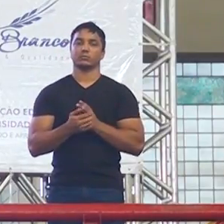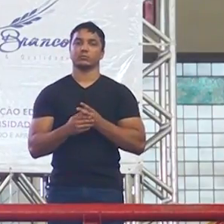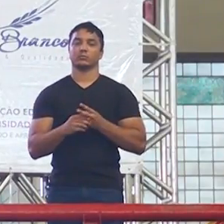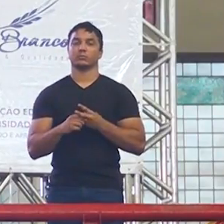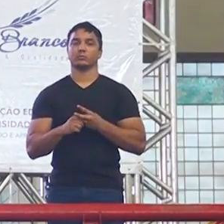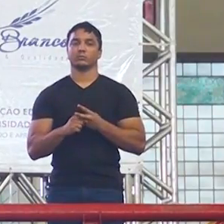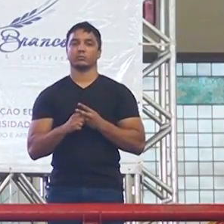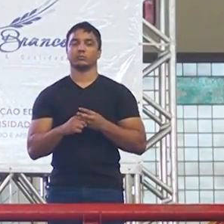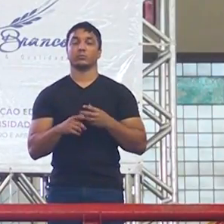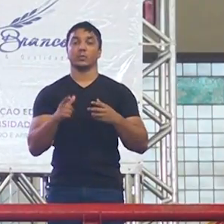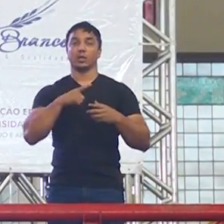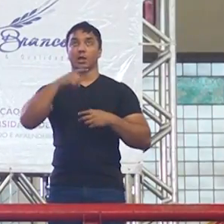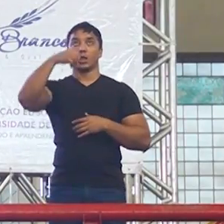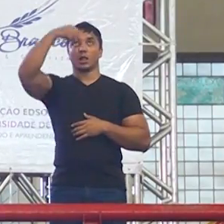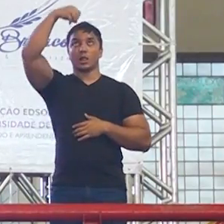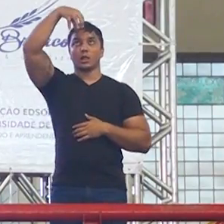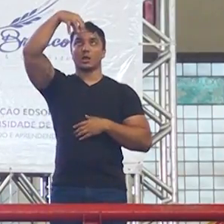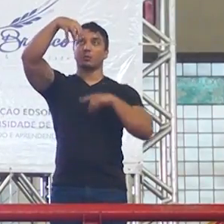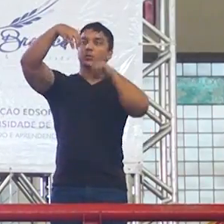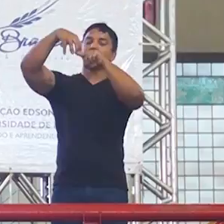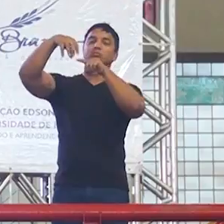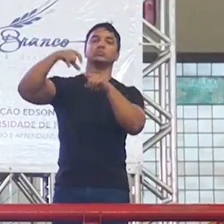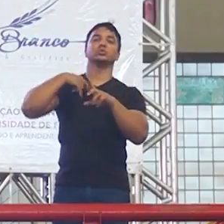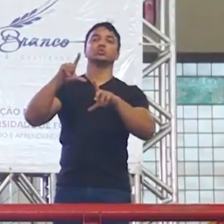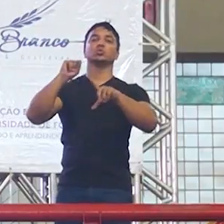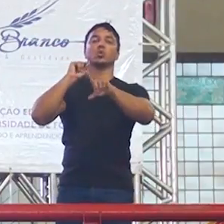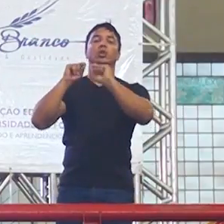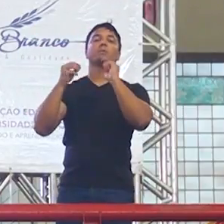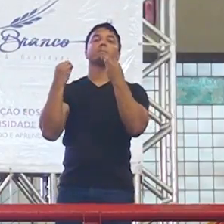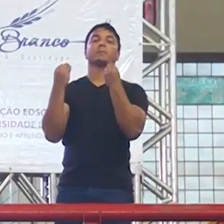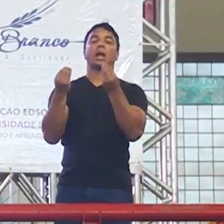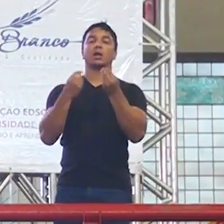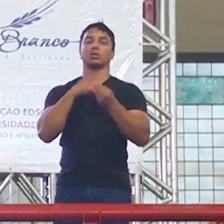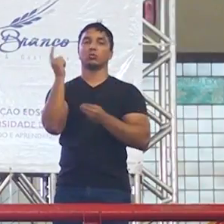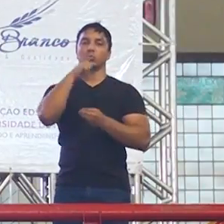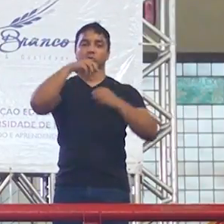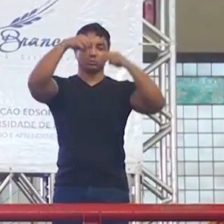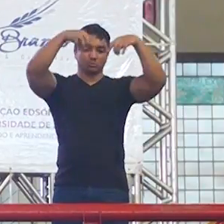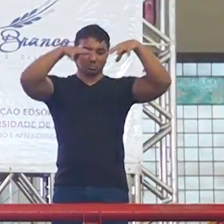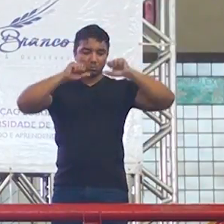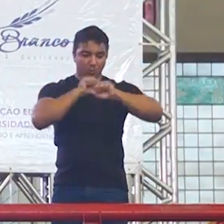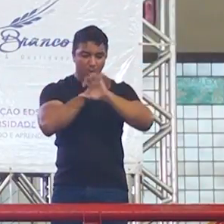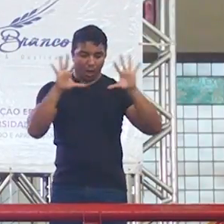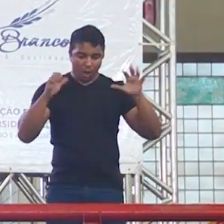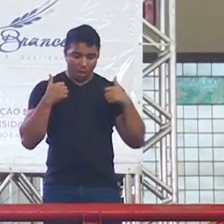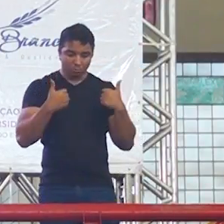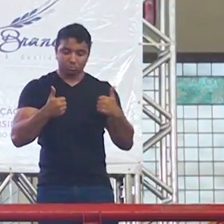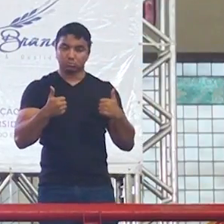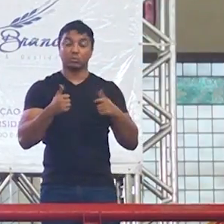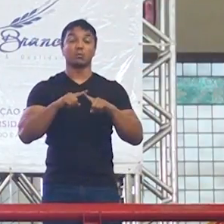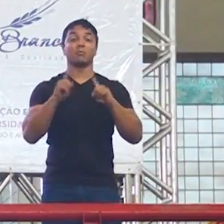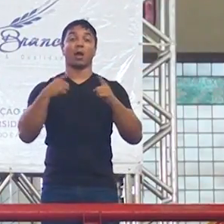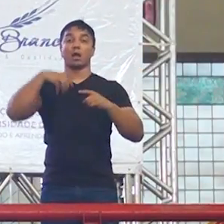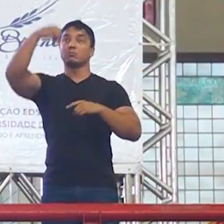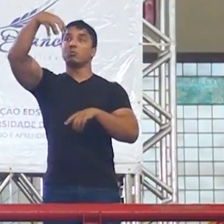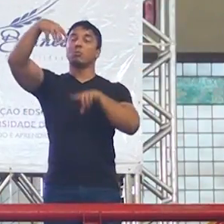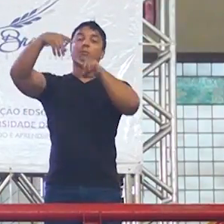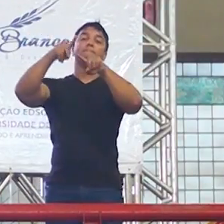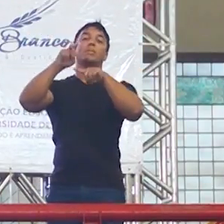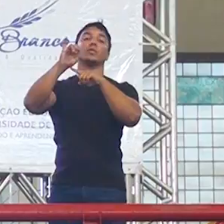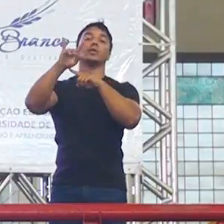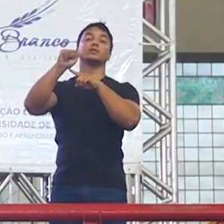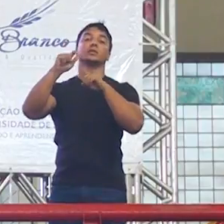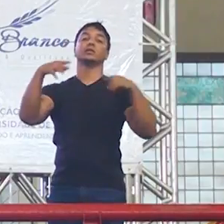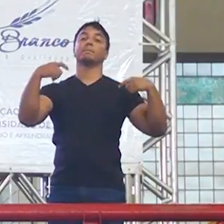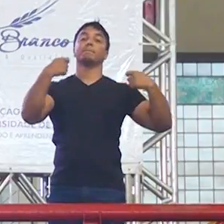A escolha da lâmpada é essencial para a obtenção de uma boa iluminação. A potência da lâmpada deverá